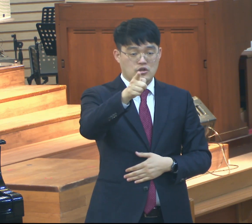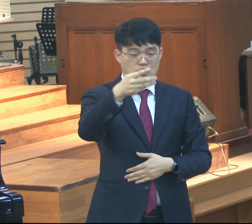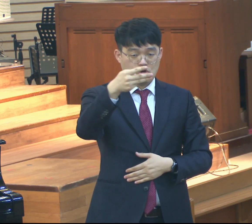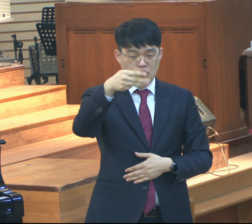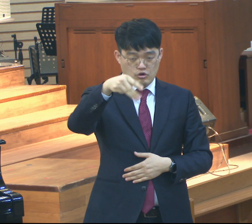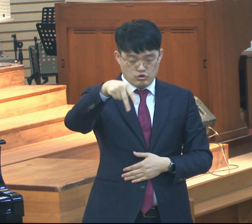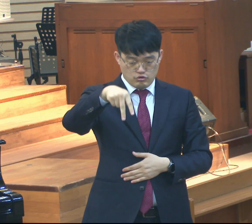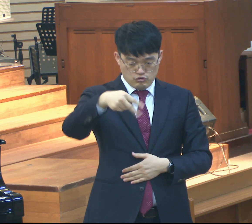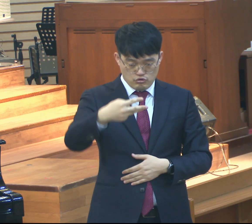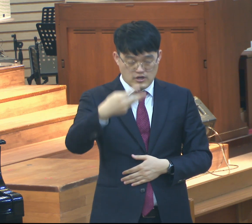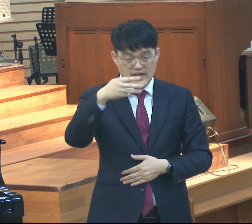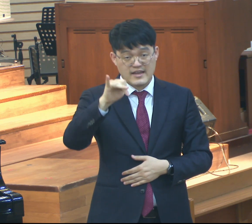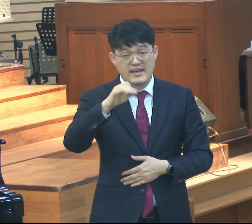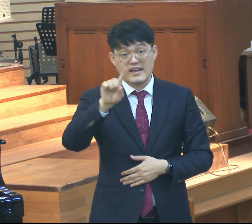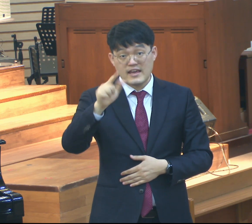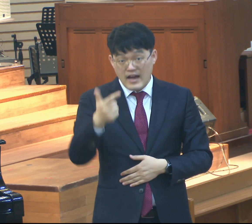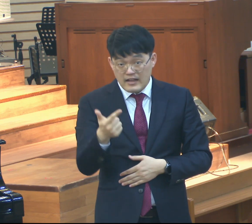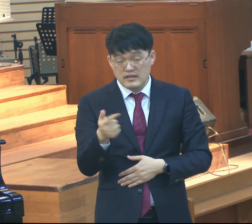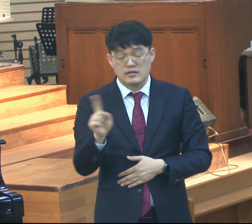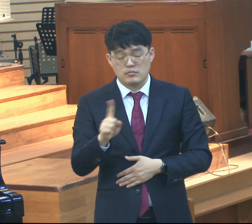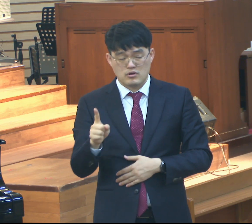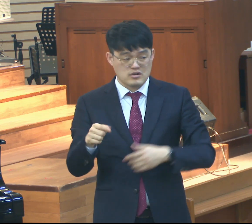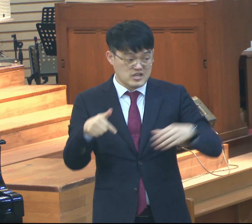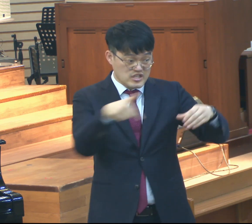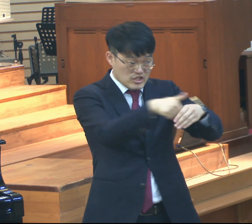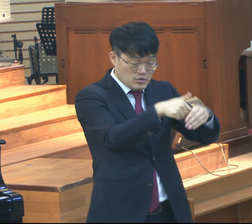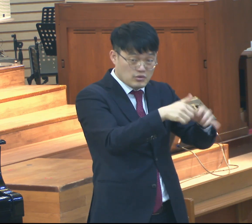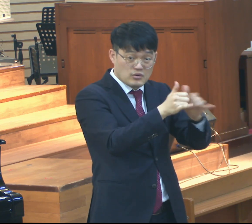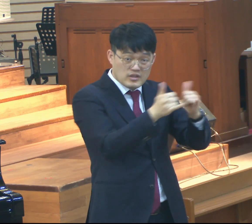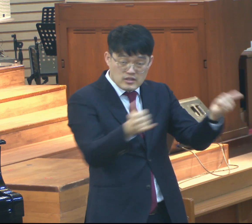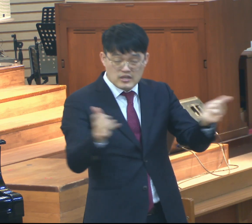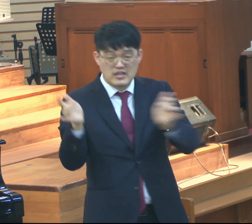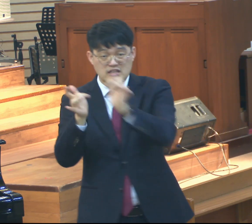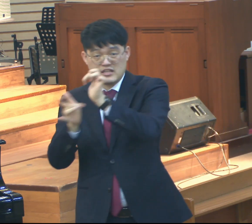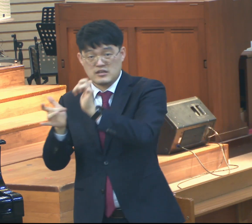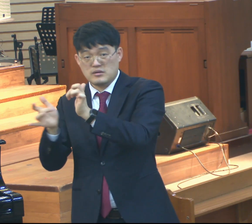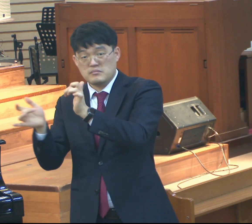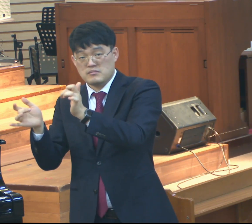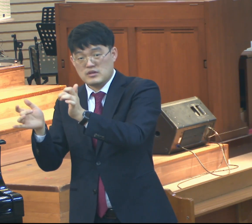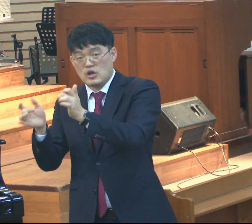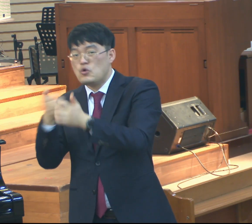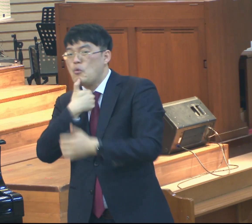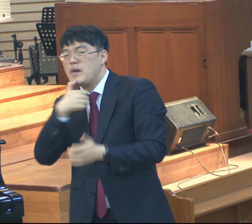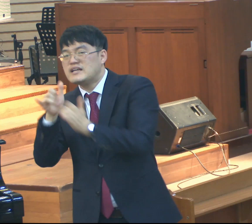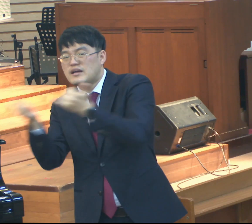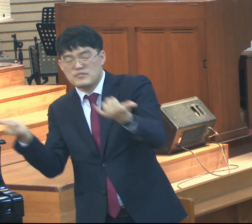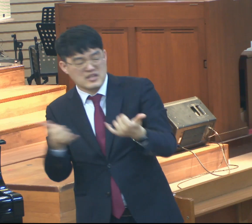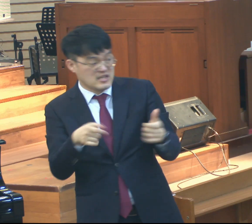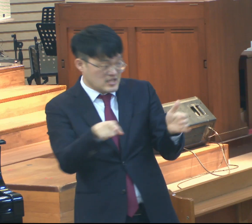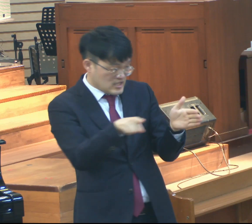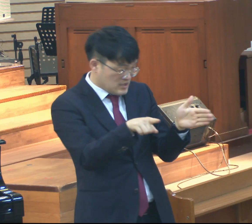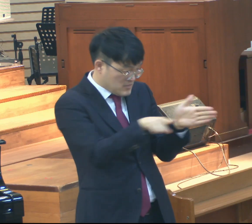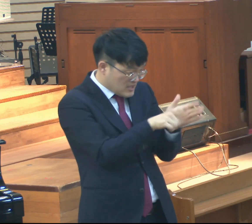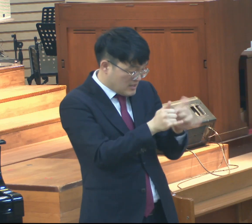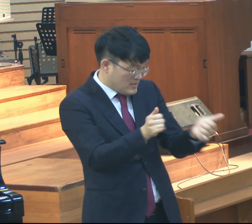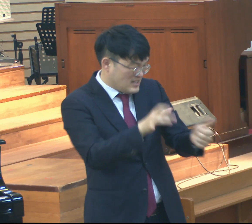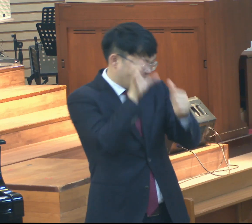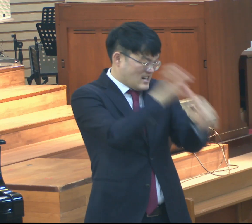가하는 로마인들의 근거 없는 포악성에 대해서 이렇게 적었습니다. 만약 강의 수위가 너무 높아지거나 나일 강물이